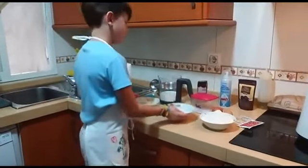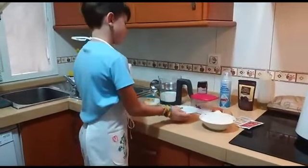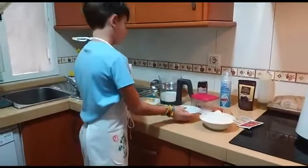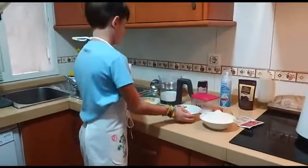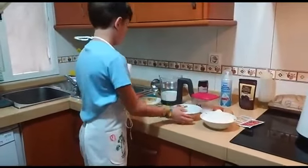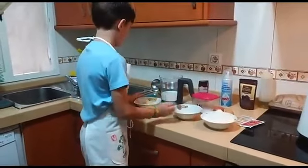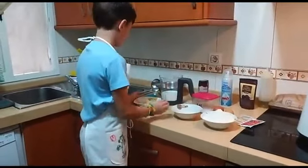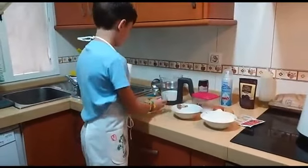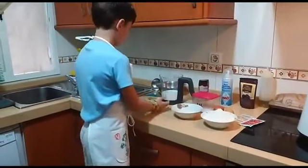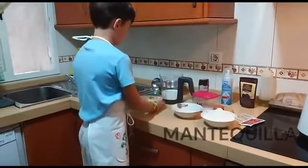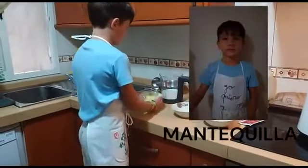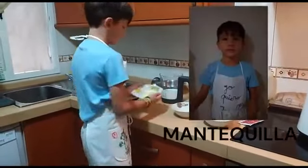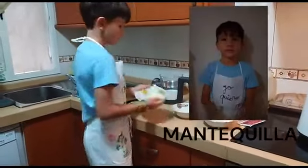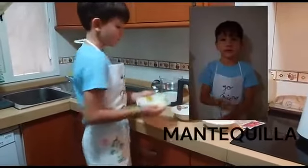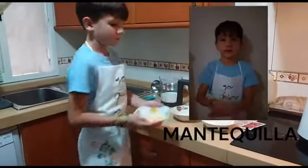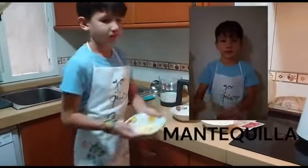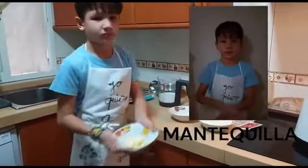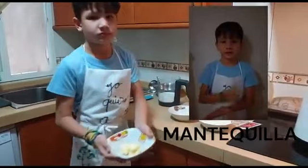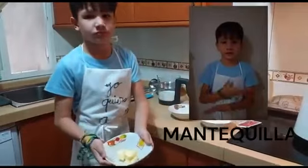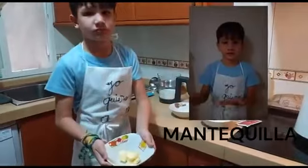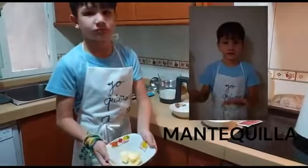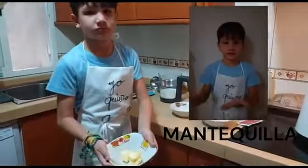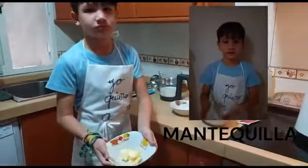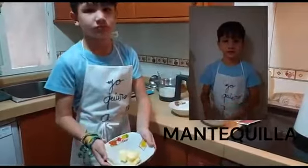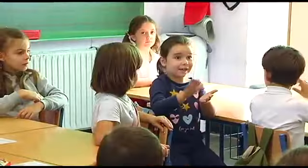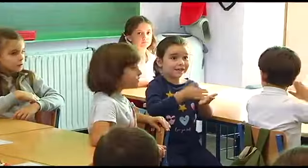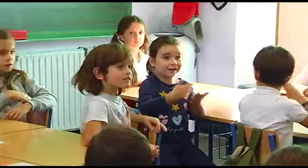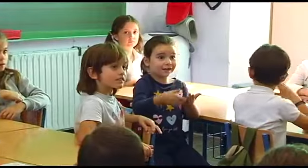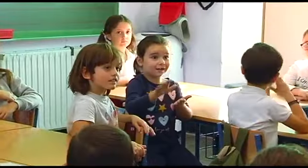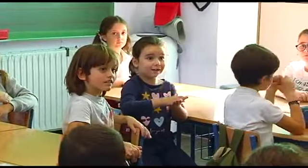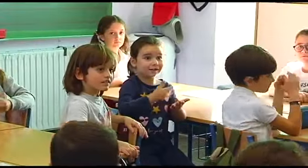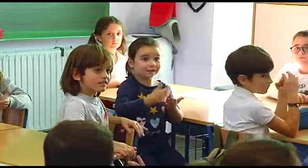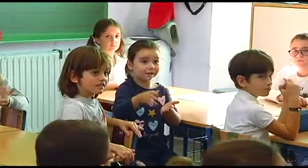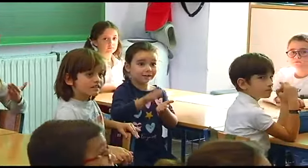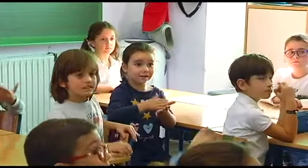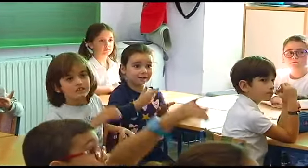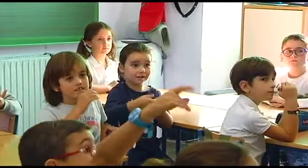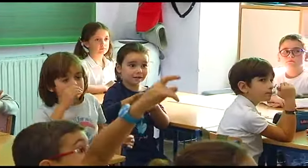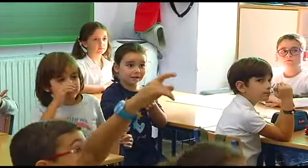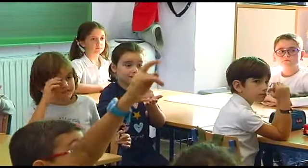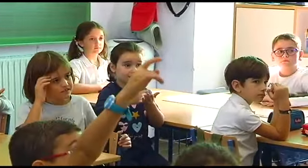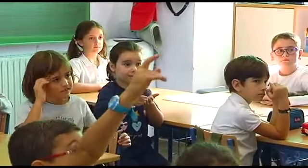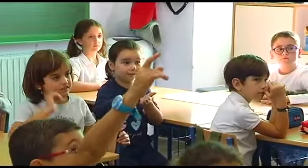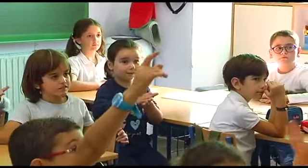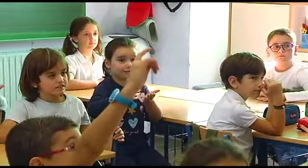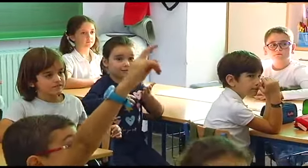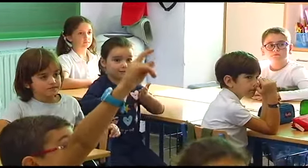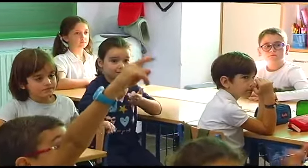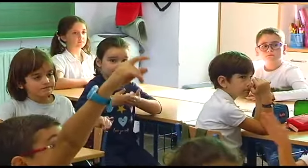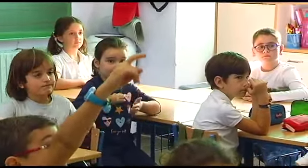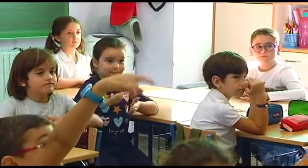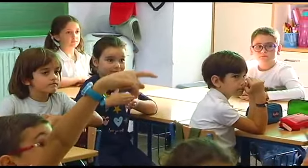¿Pero qué ingredientes? ¿Cuál es? Mantequilla. Mantequilla. Mantequilla. Sí, señor. Muy bien.